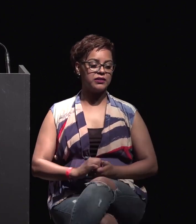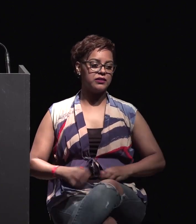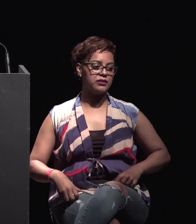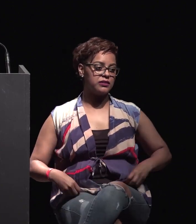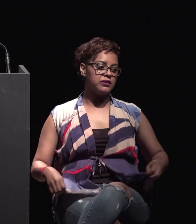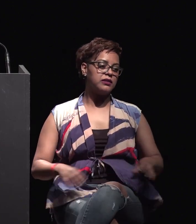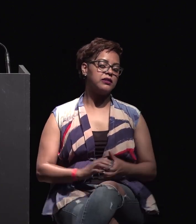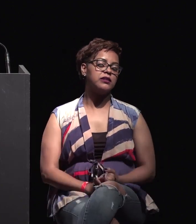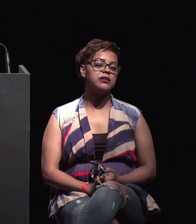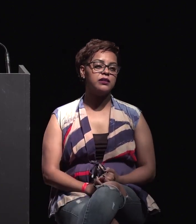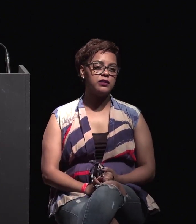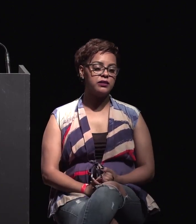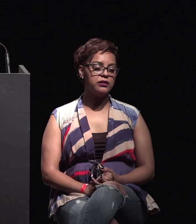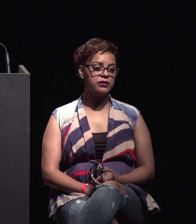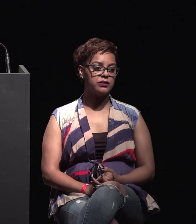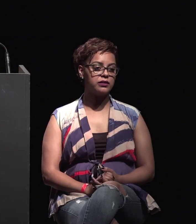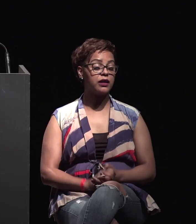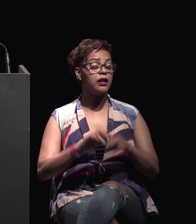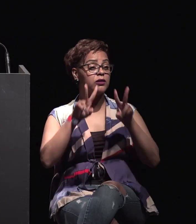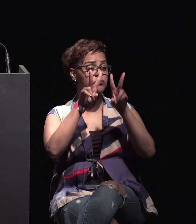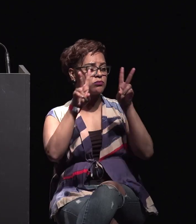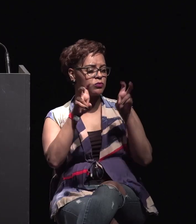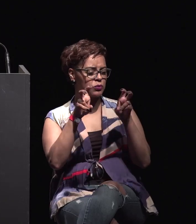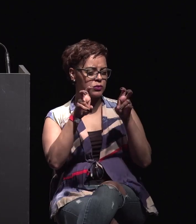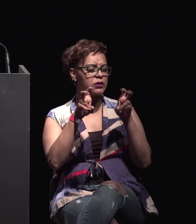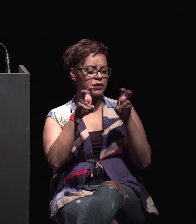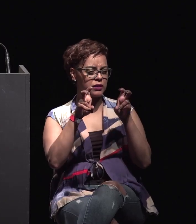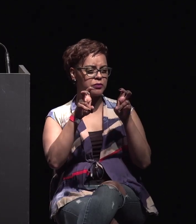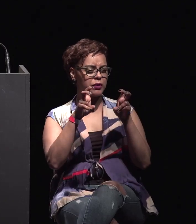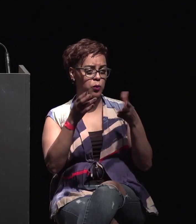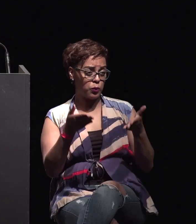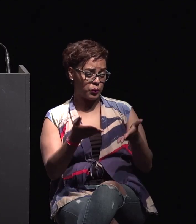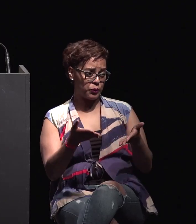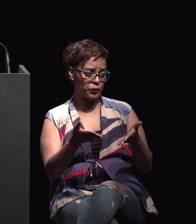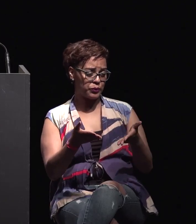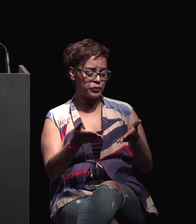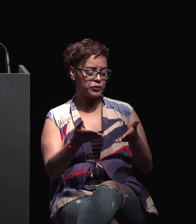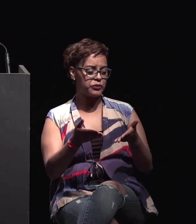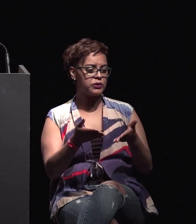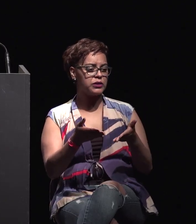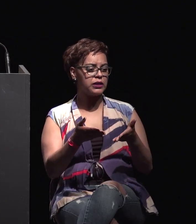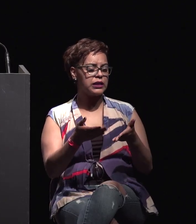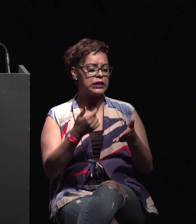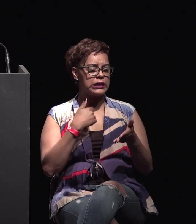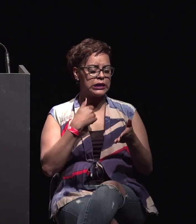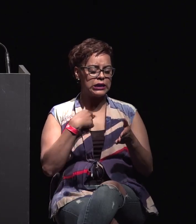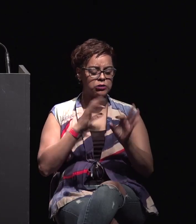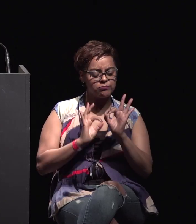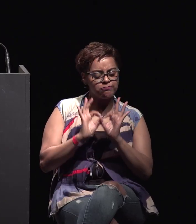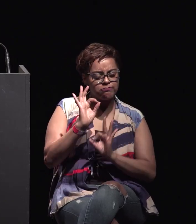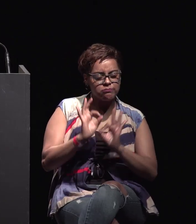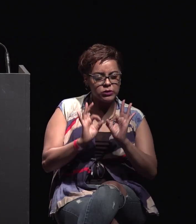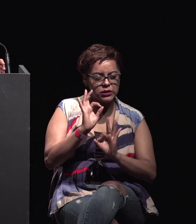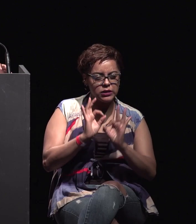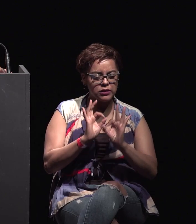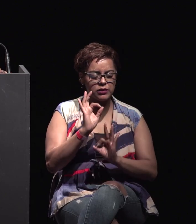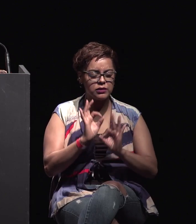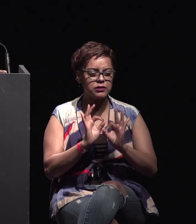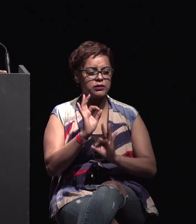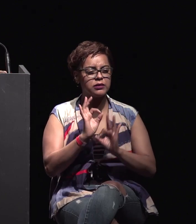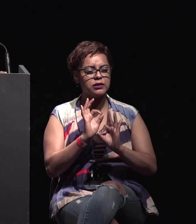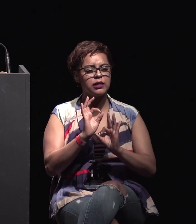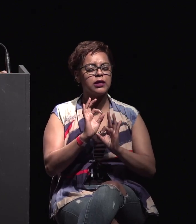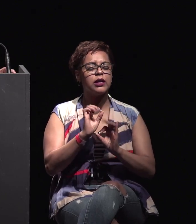O tema, o recorte, na verdade, que eu propus dentro